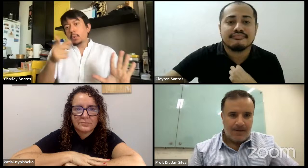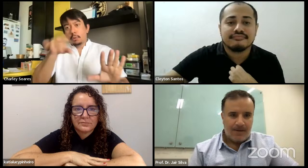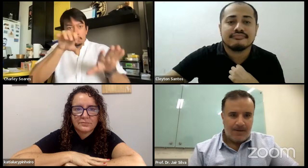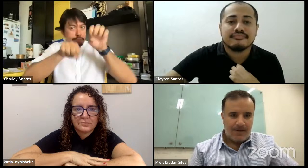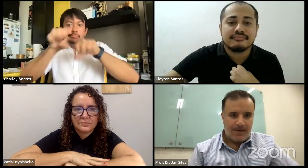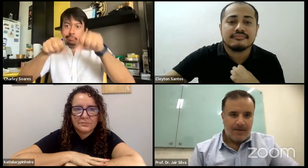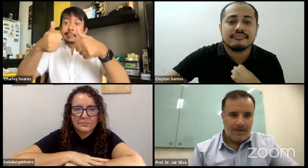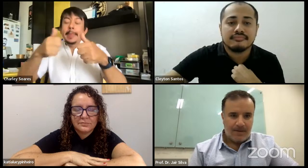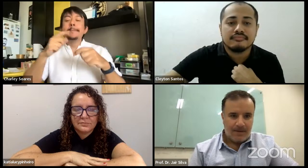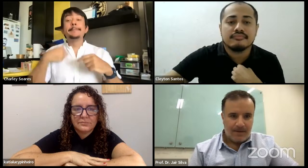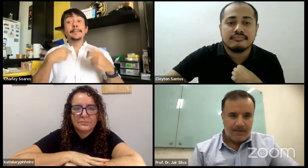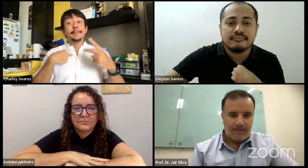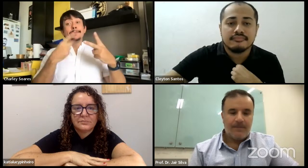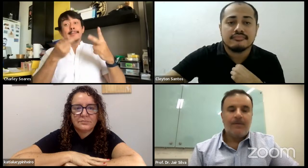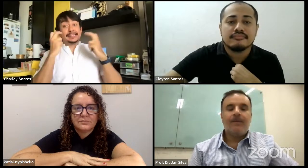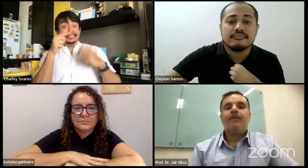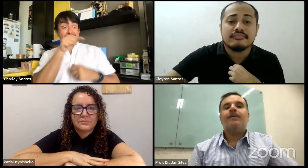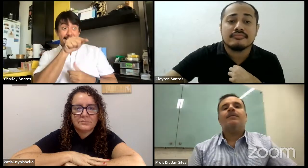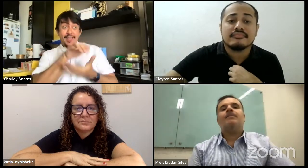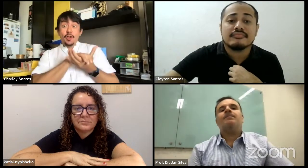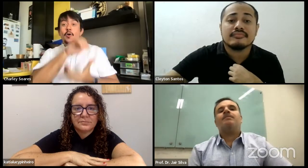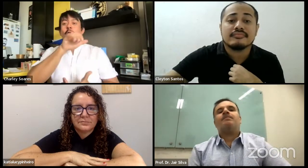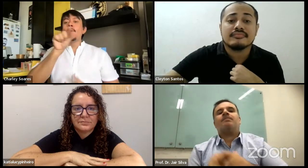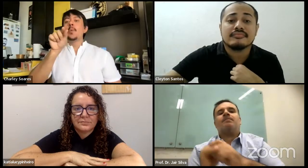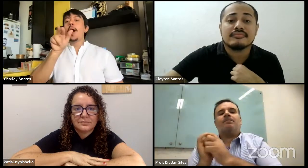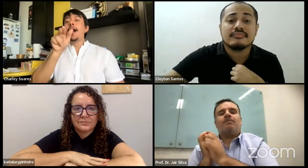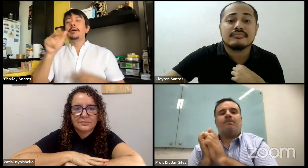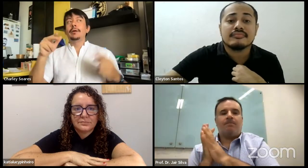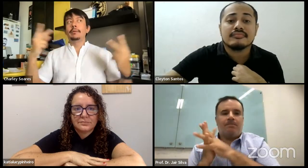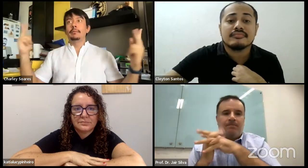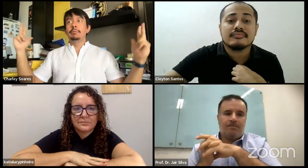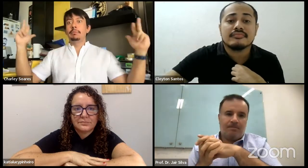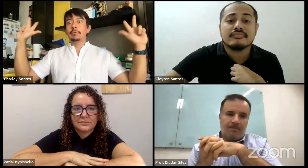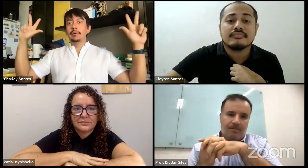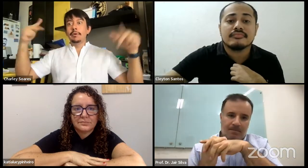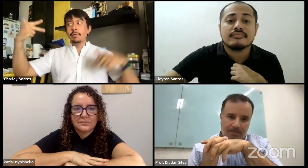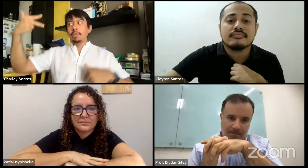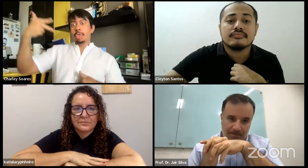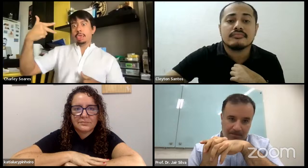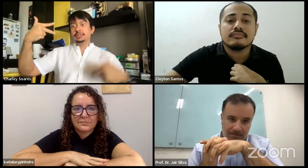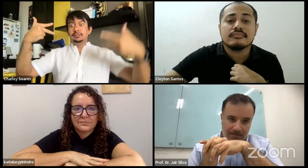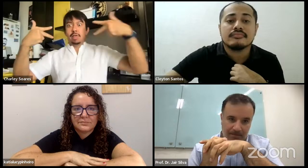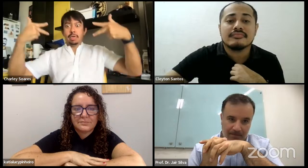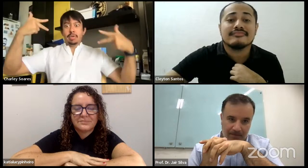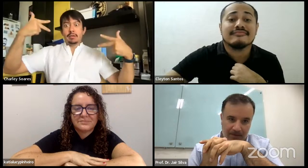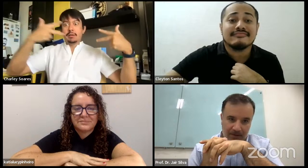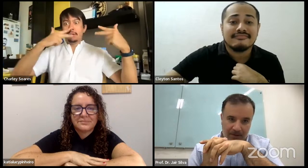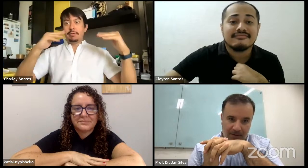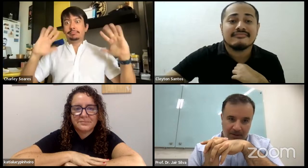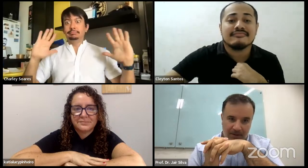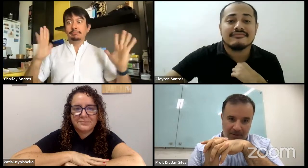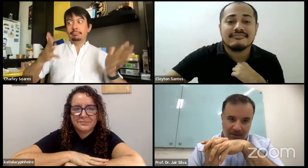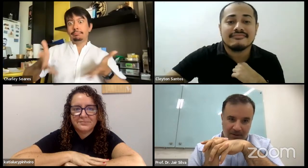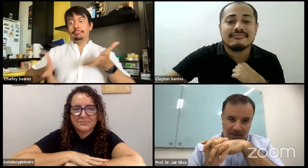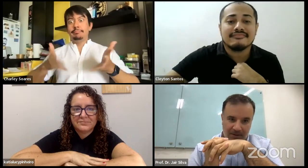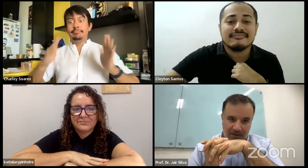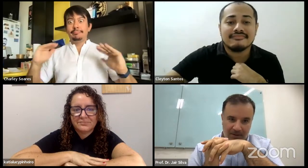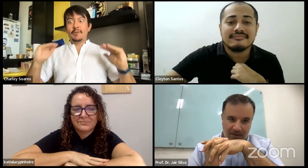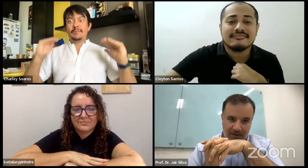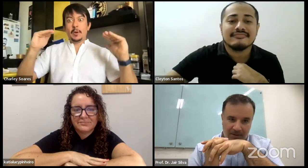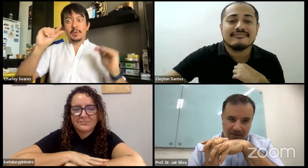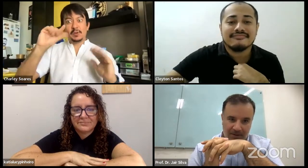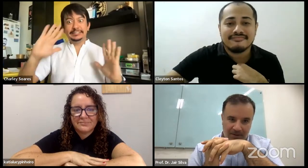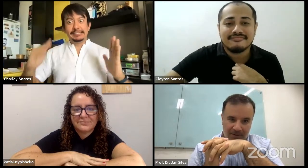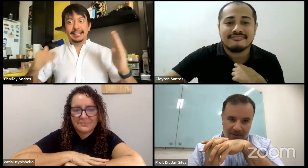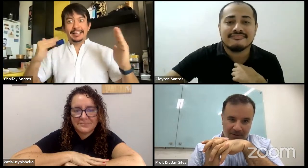Mas eu percebi que você conseguiu coletar bem, embora tivesse poucos encontros, você conseguiu coletar muitos dados, né? Você